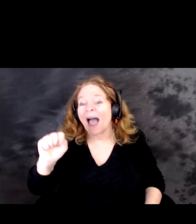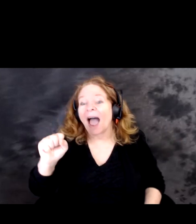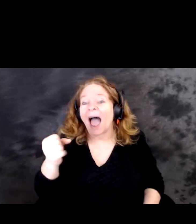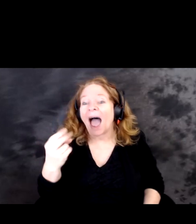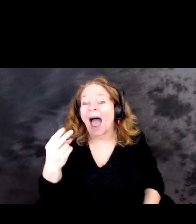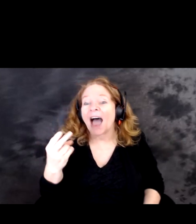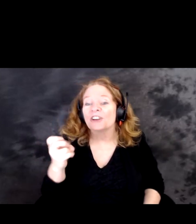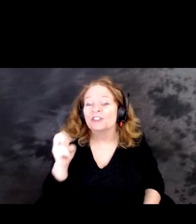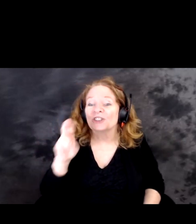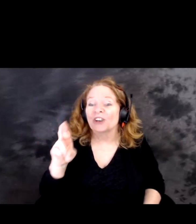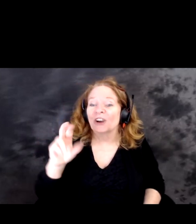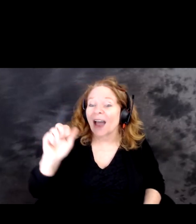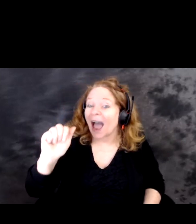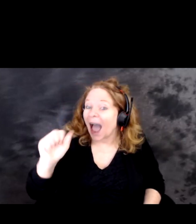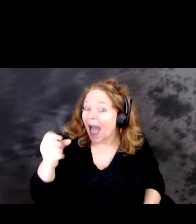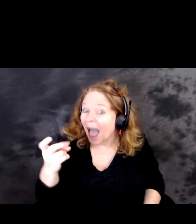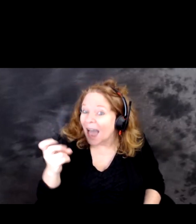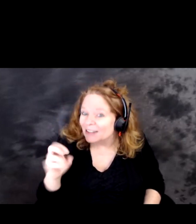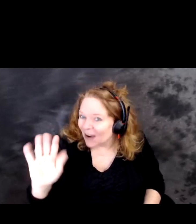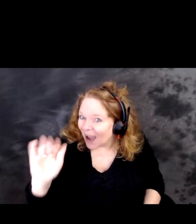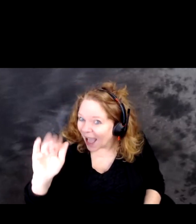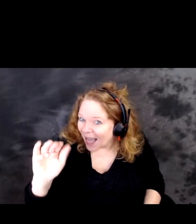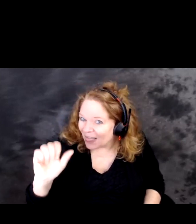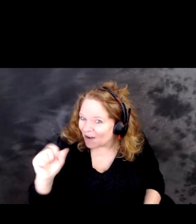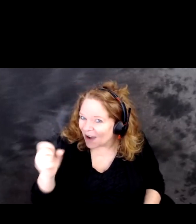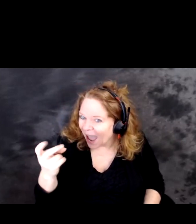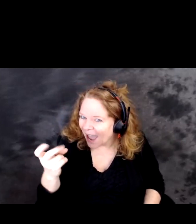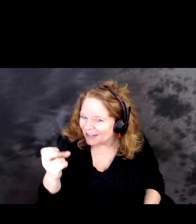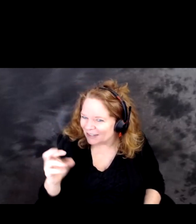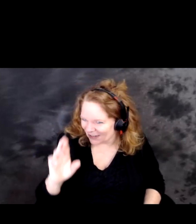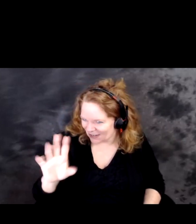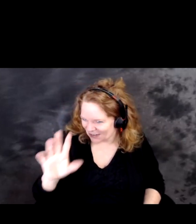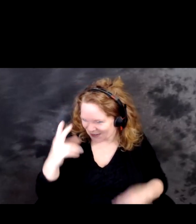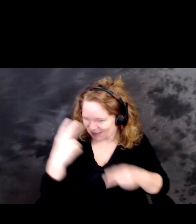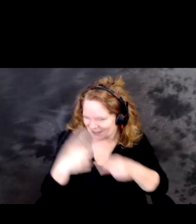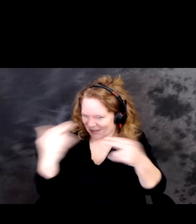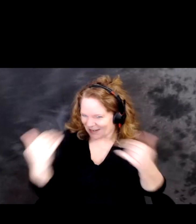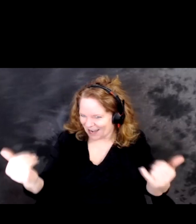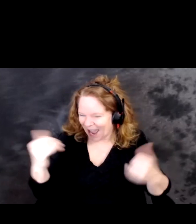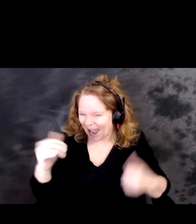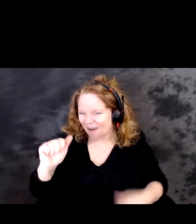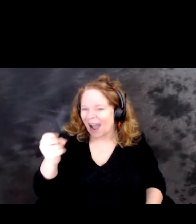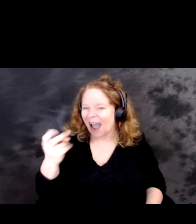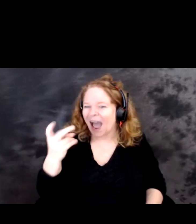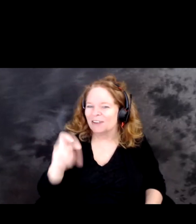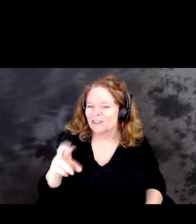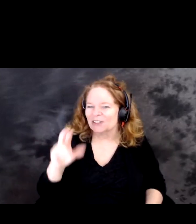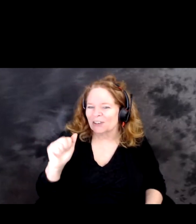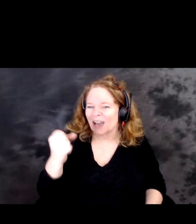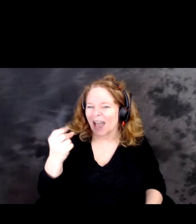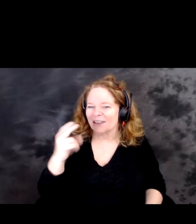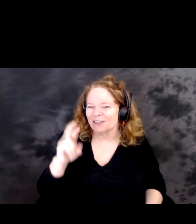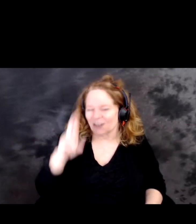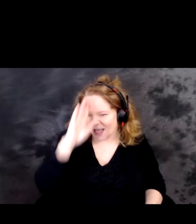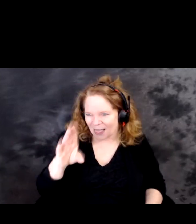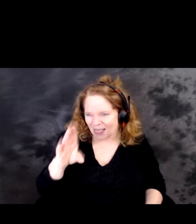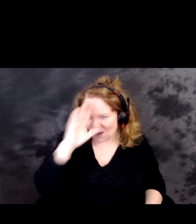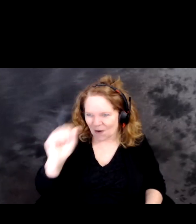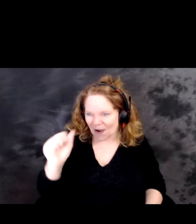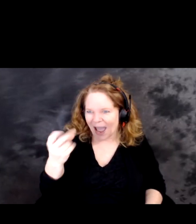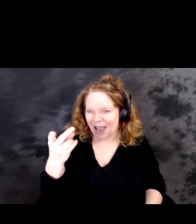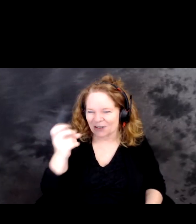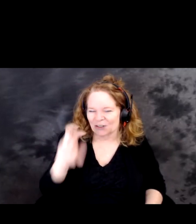personita le gusta la hora del cuento también. Hola, Asher. Es tu turno. Asher, Asher.